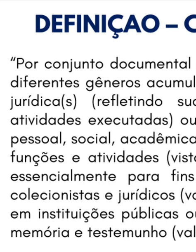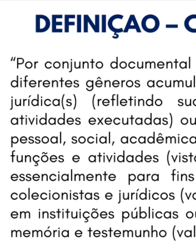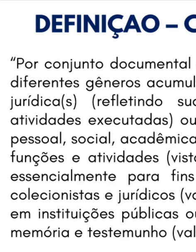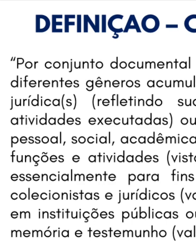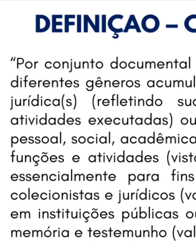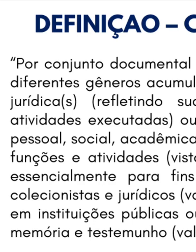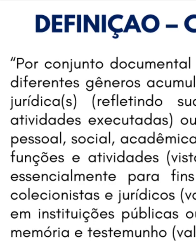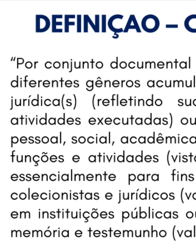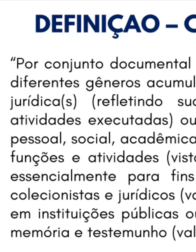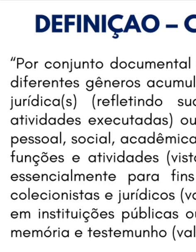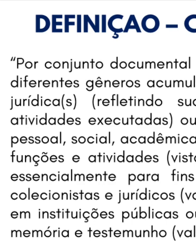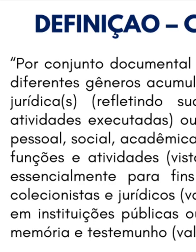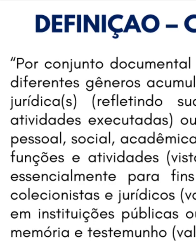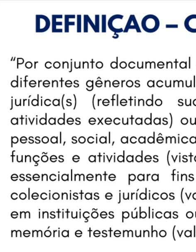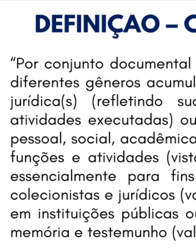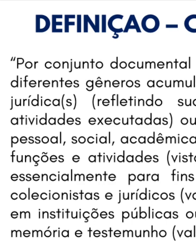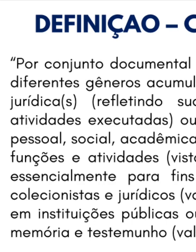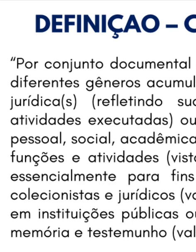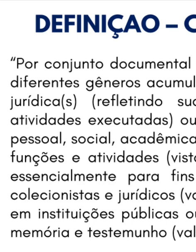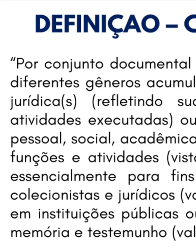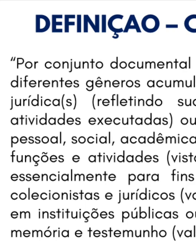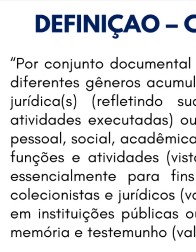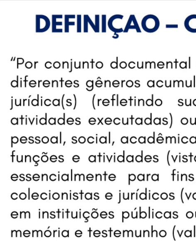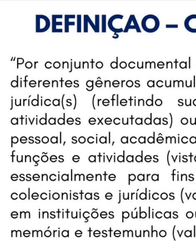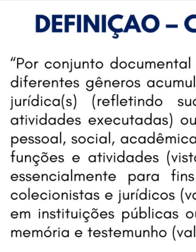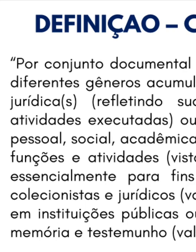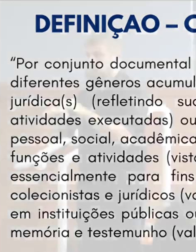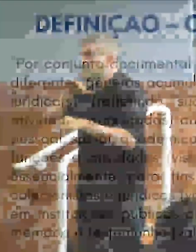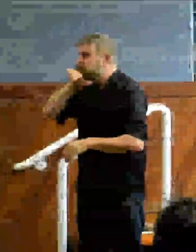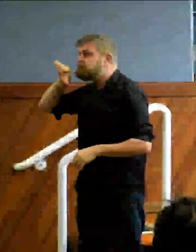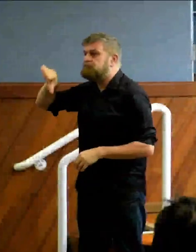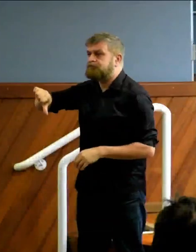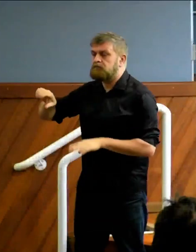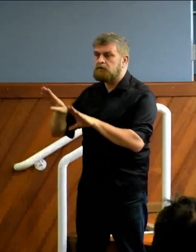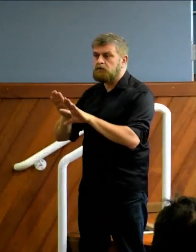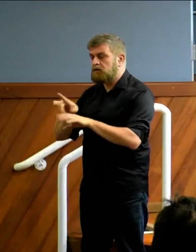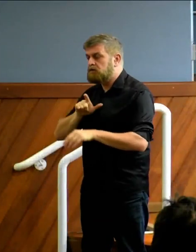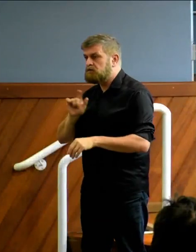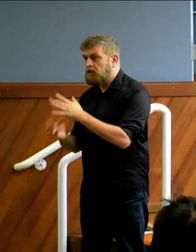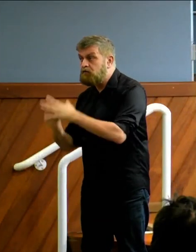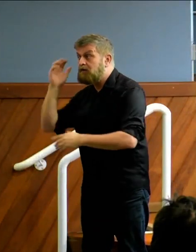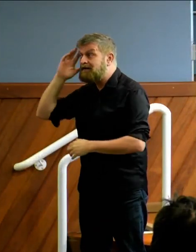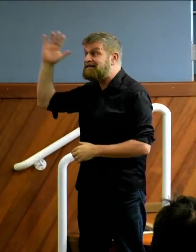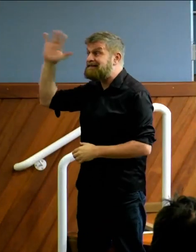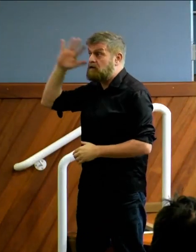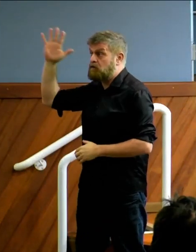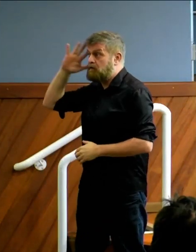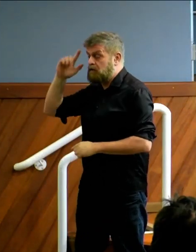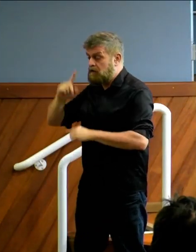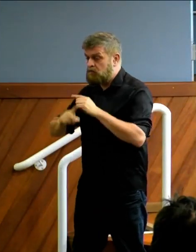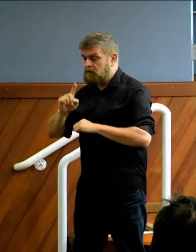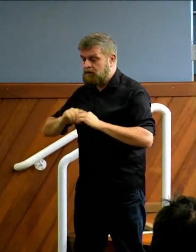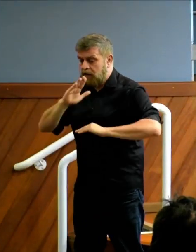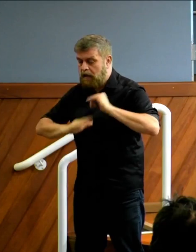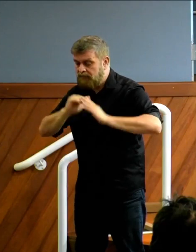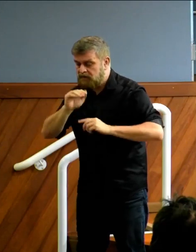conceitos muito usados na arquivologia e que são furados. E são furados por quê? Porque eles só existem na teoria. Porque a compreensão